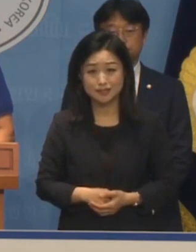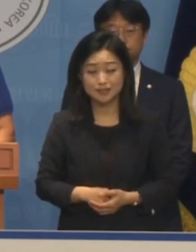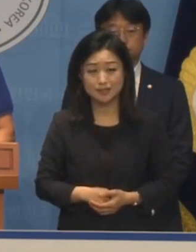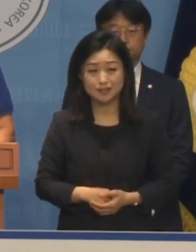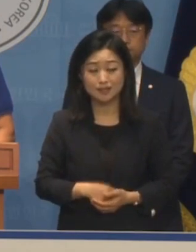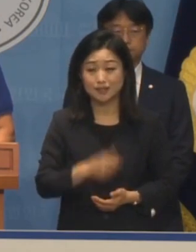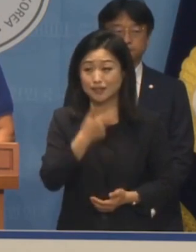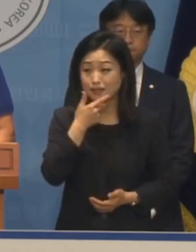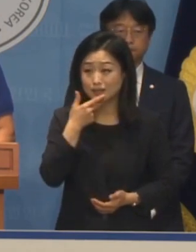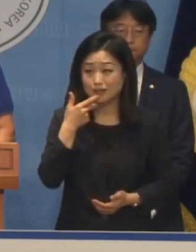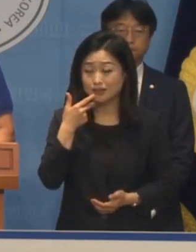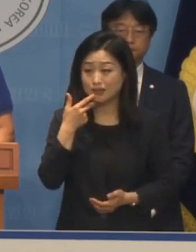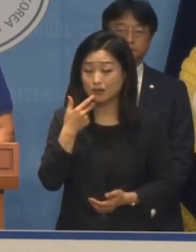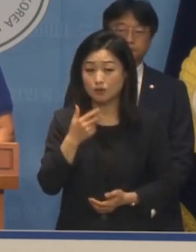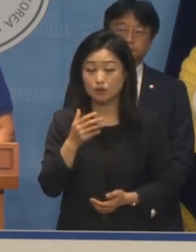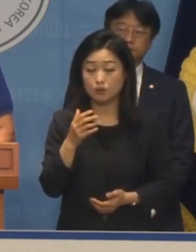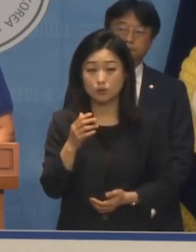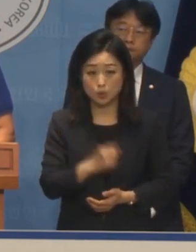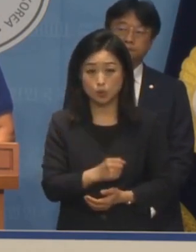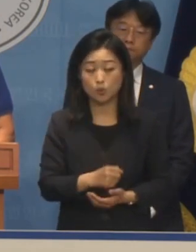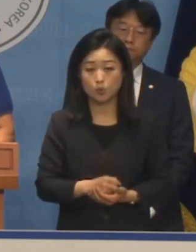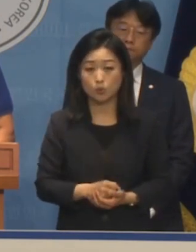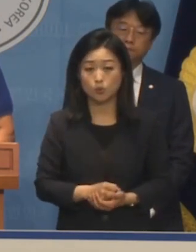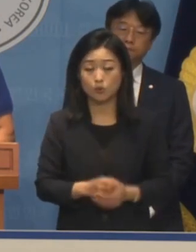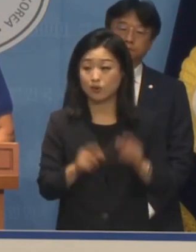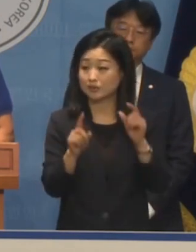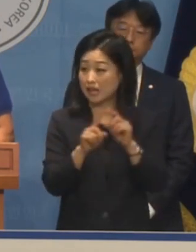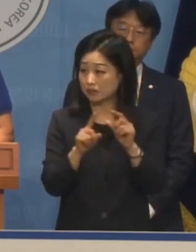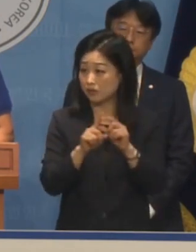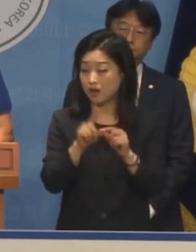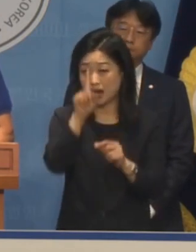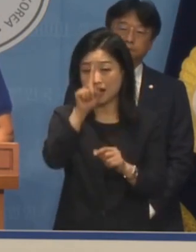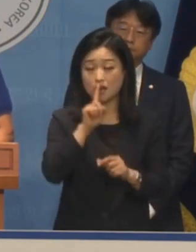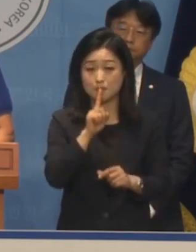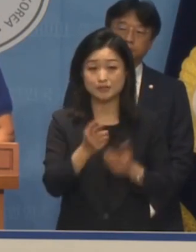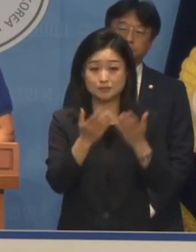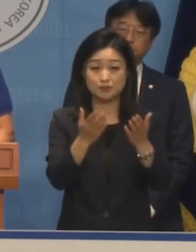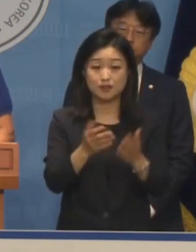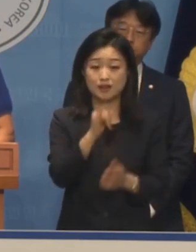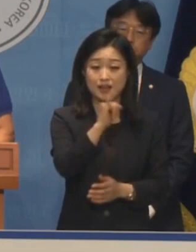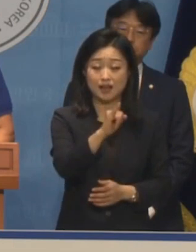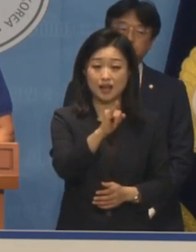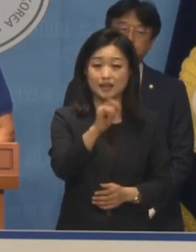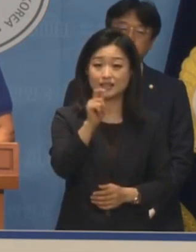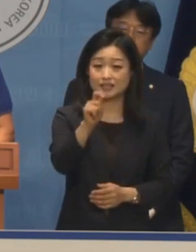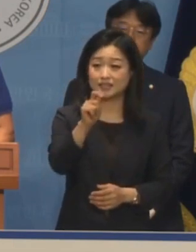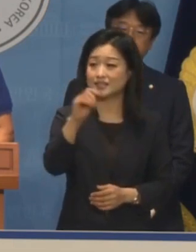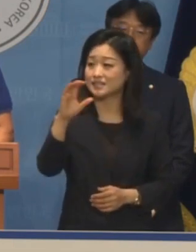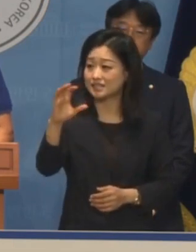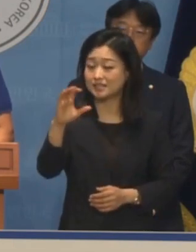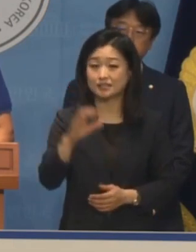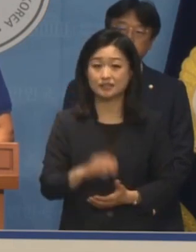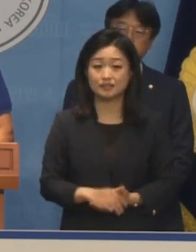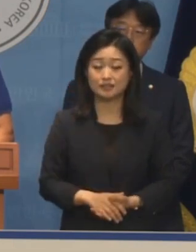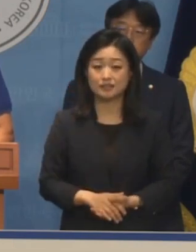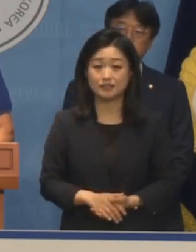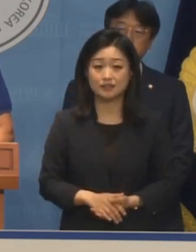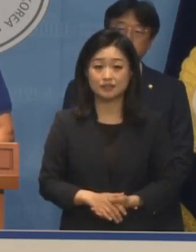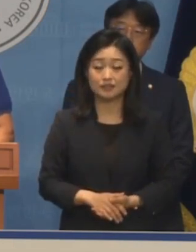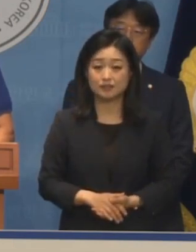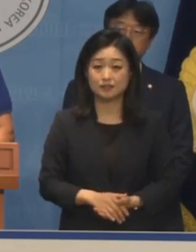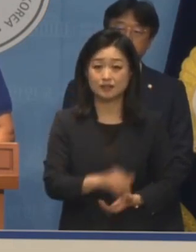영어로 단축된 단어를 말씀드리겠습니다 ITC imc